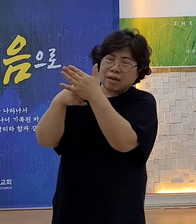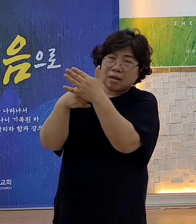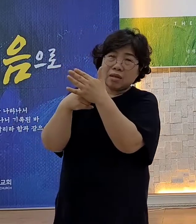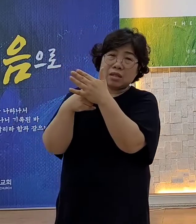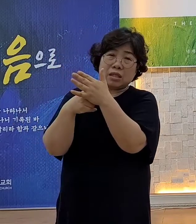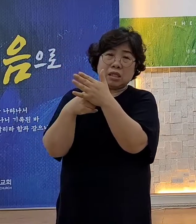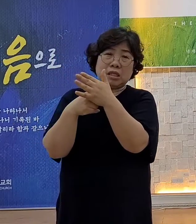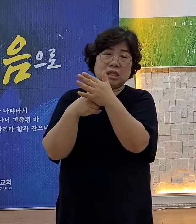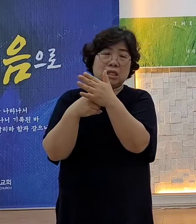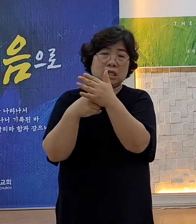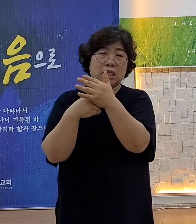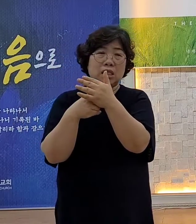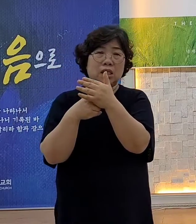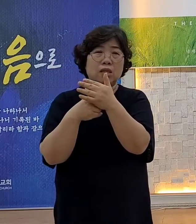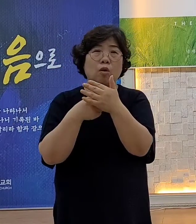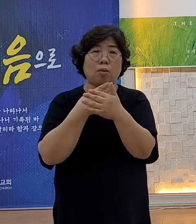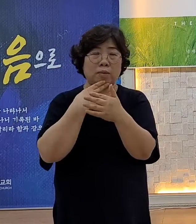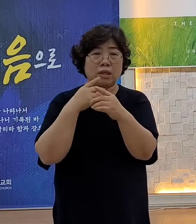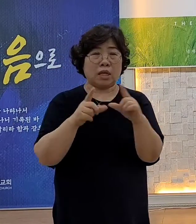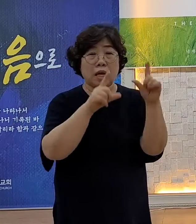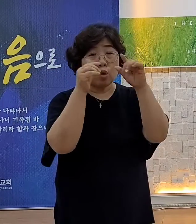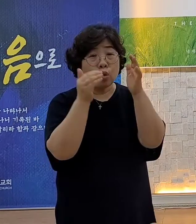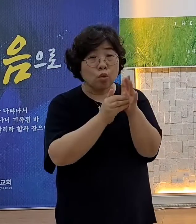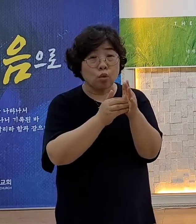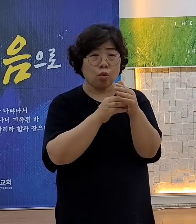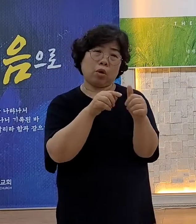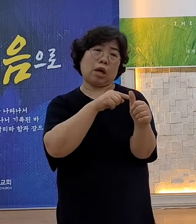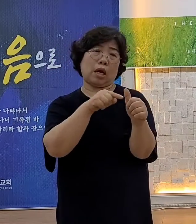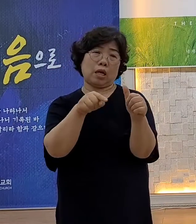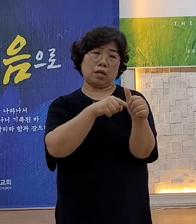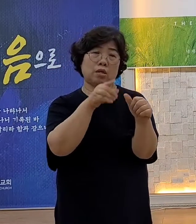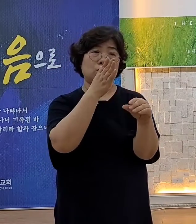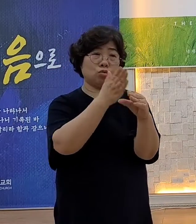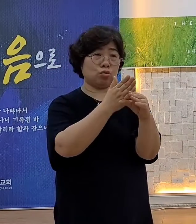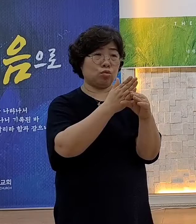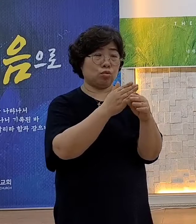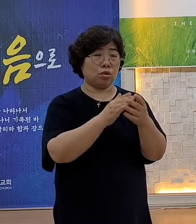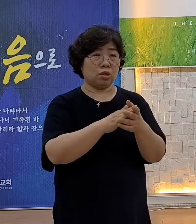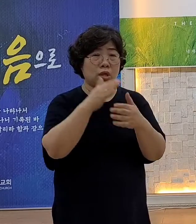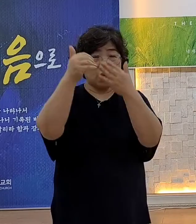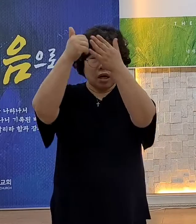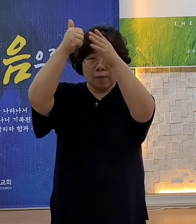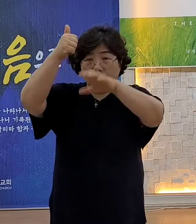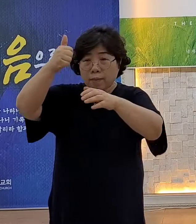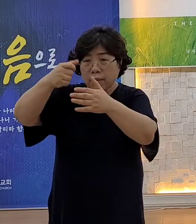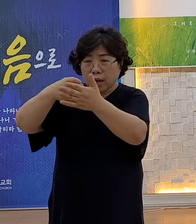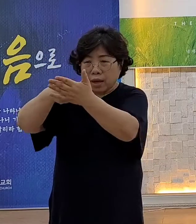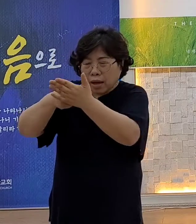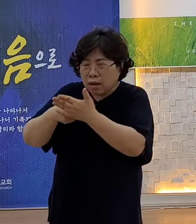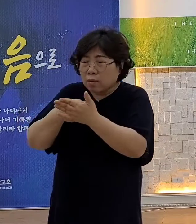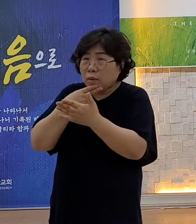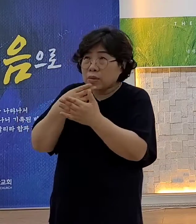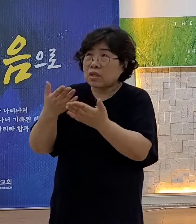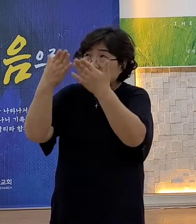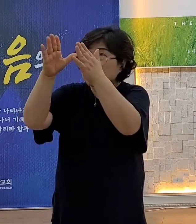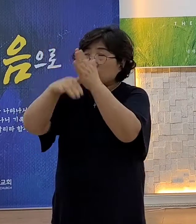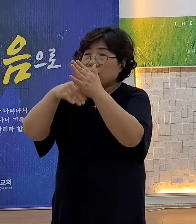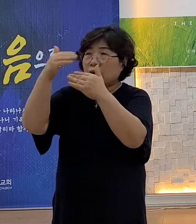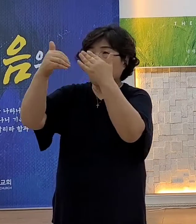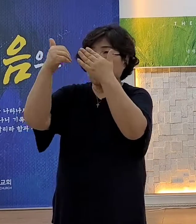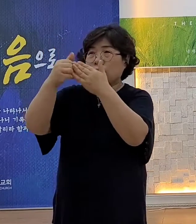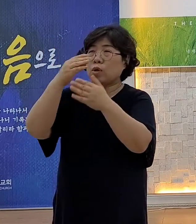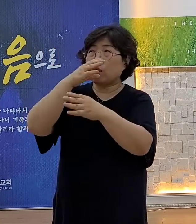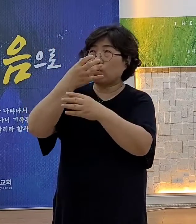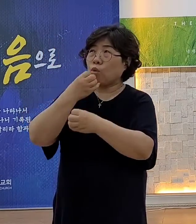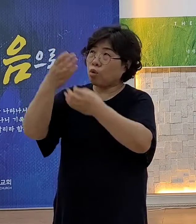즐겨드리고 하나님의 마음을 감동시킬 때 그 인생은 하나님께서 복을 주시고 인도해 주시는데 내 거 할 거 다